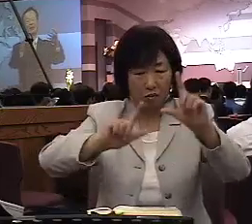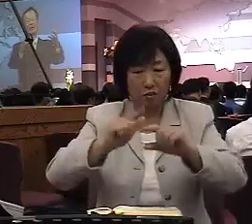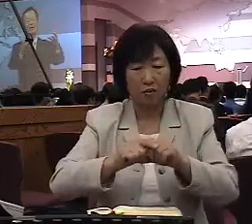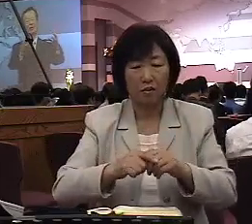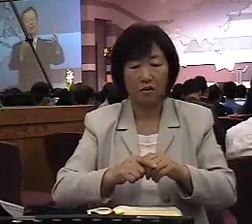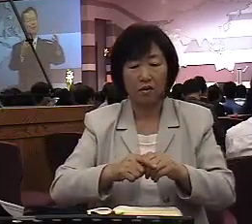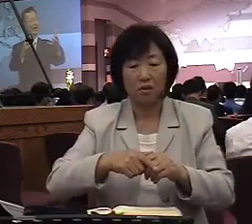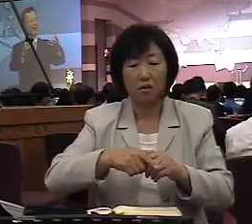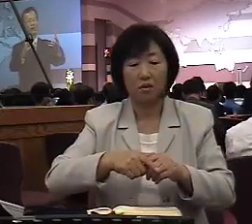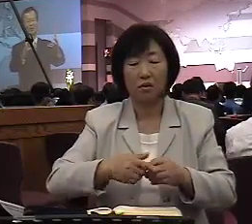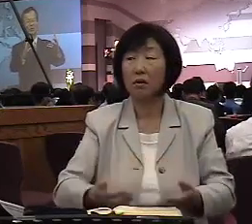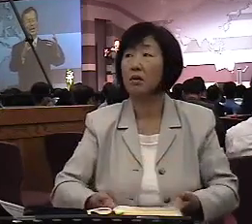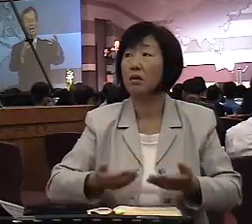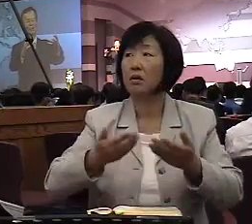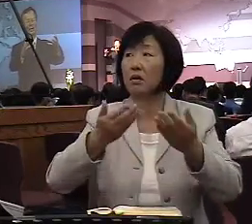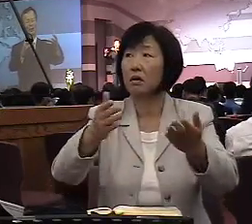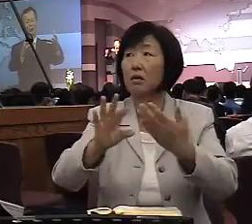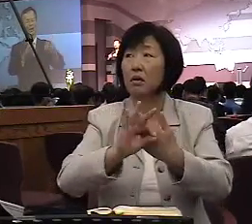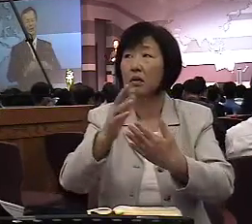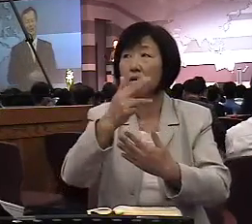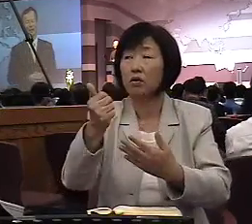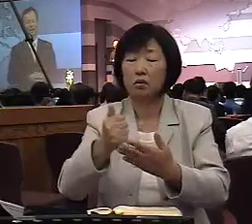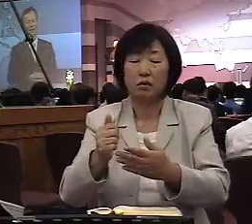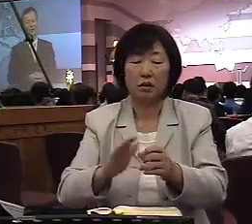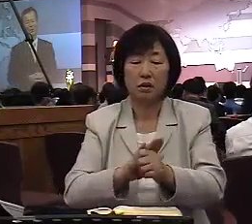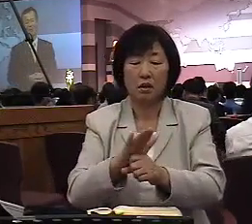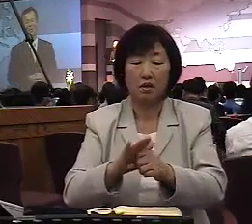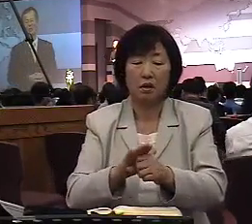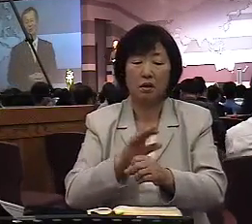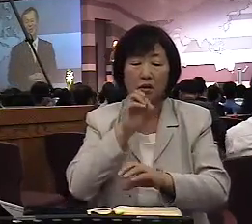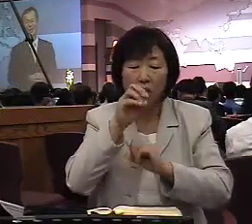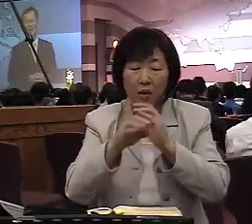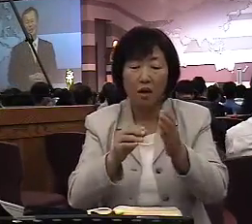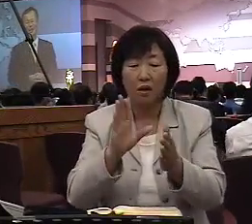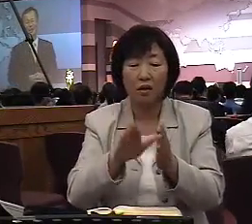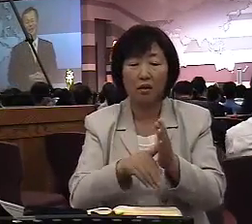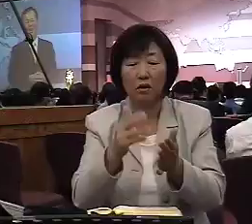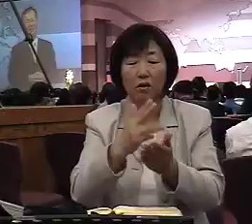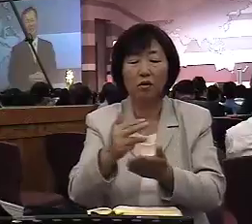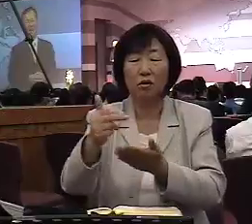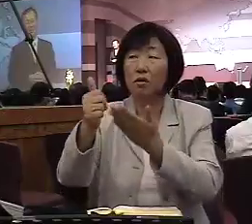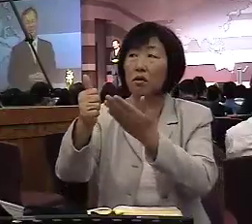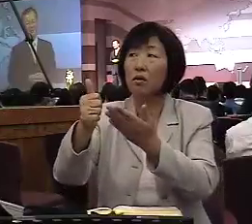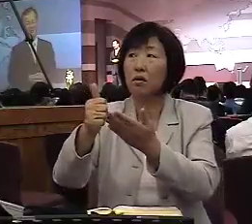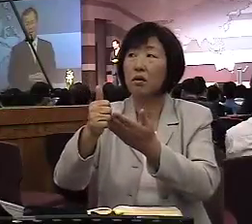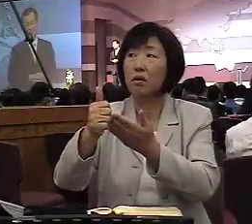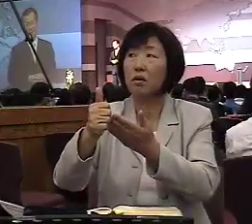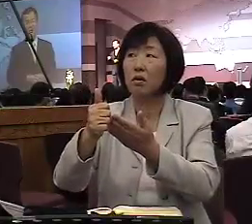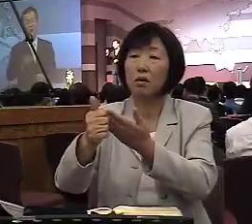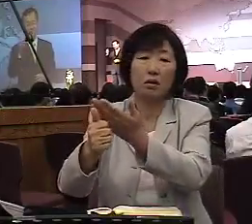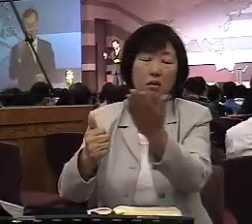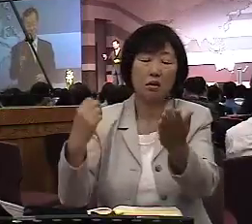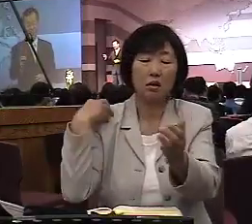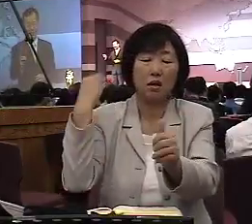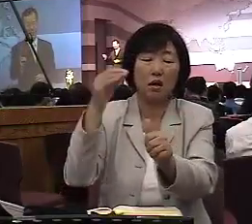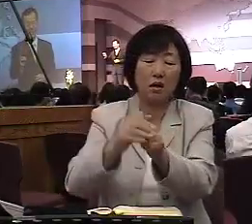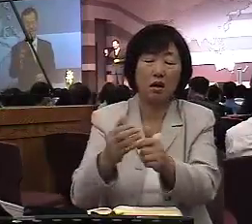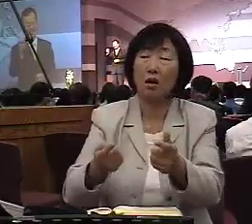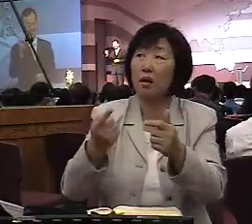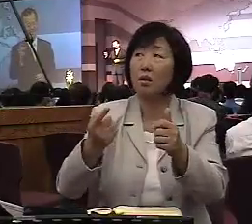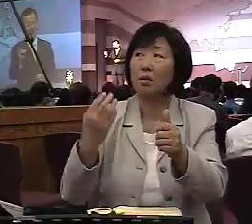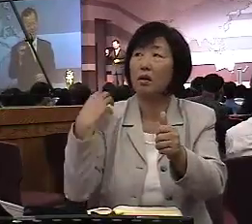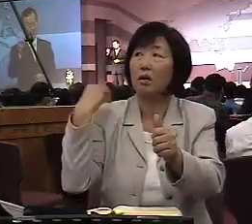드리며 주님, 내가 주님을 사랑합니다 고백할 때 주님께서 우리에게 당신의 양들을 맡겨주실 줄